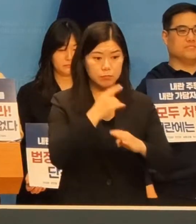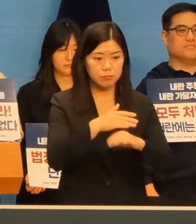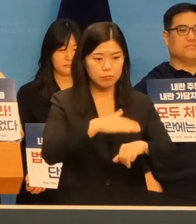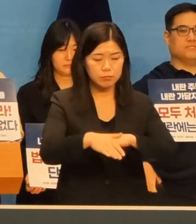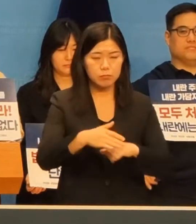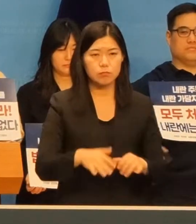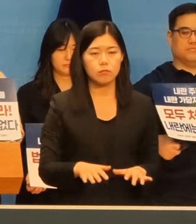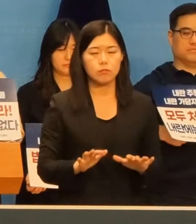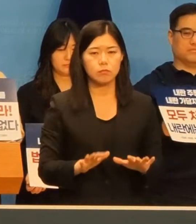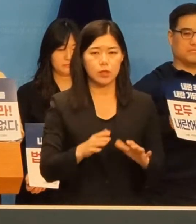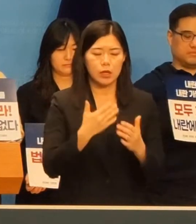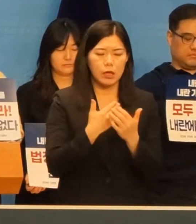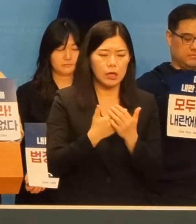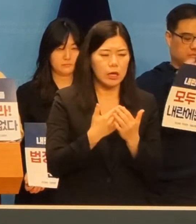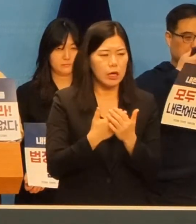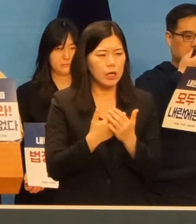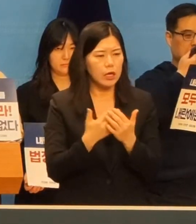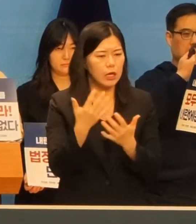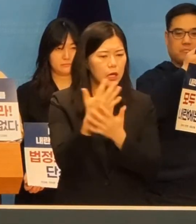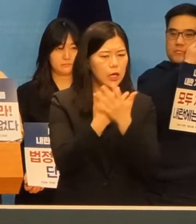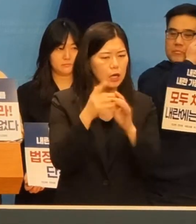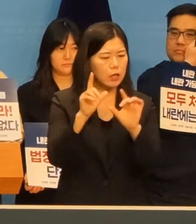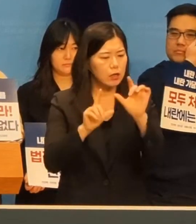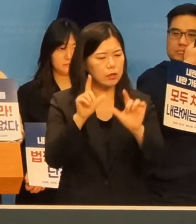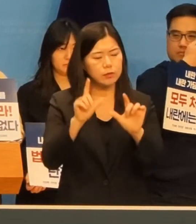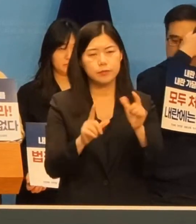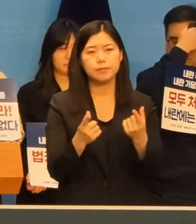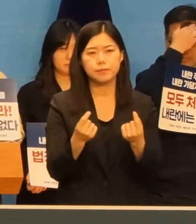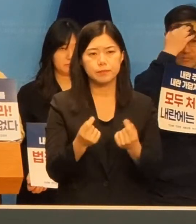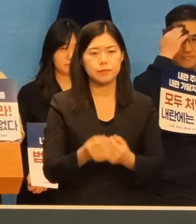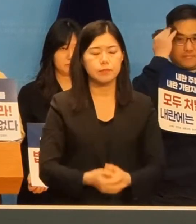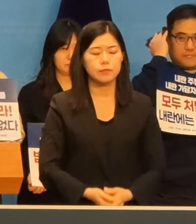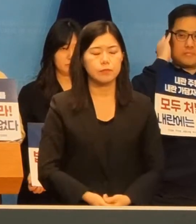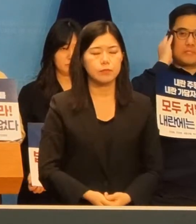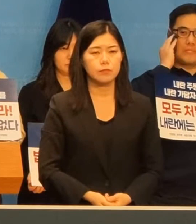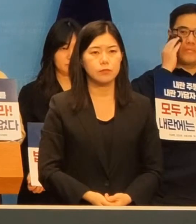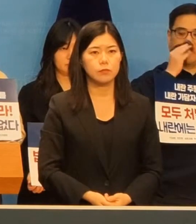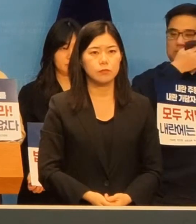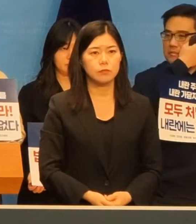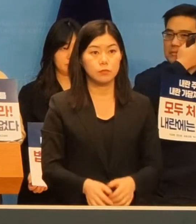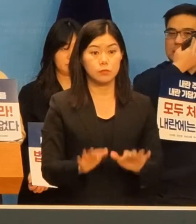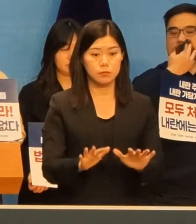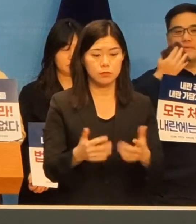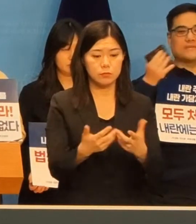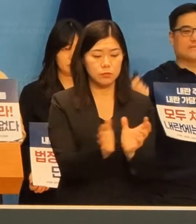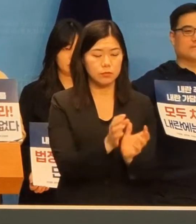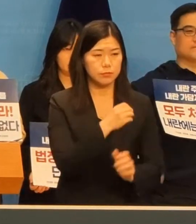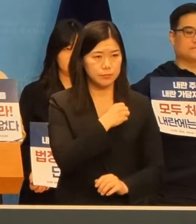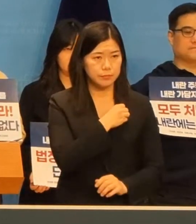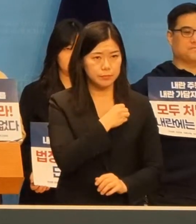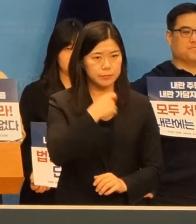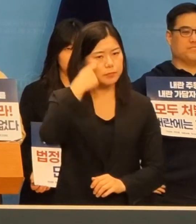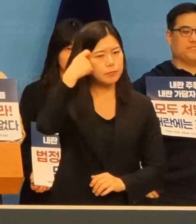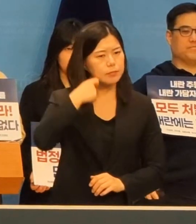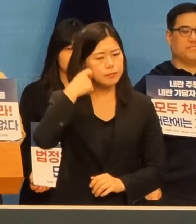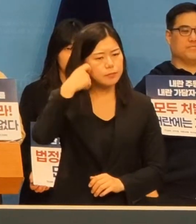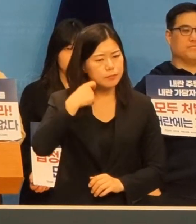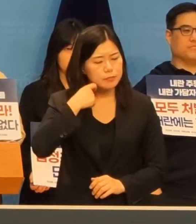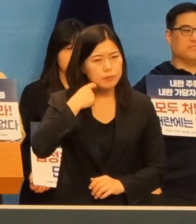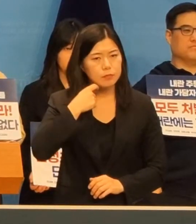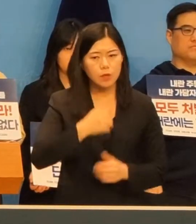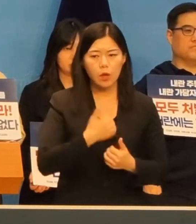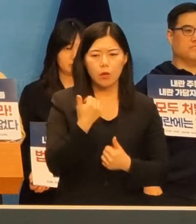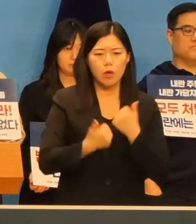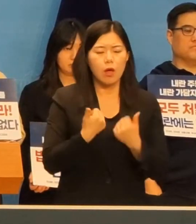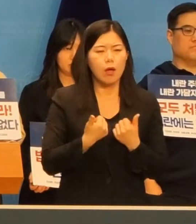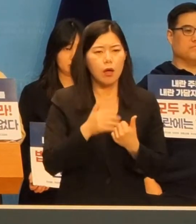여전히 불안정한 상황에 서 있습니다. 지금 당원들이 느끼는 감정은